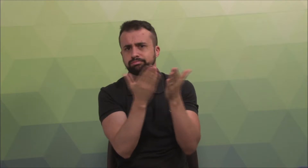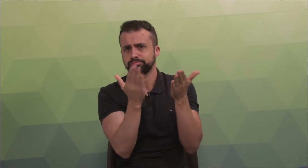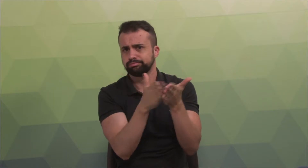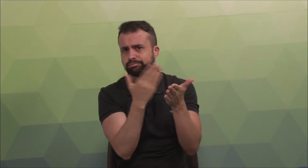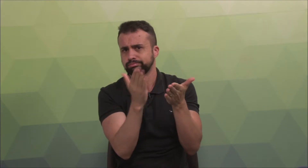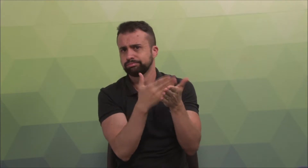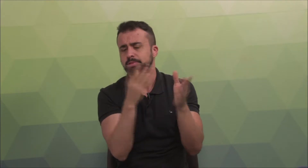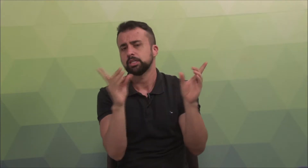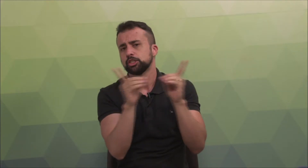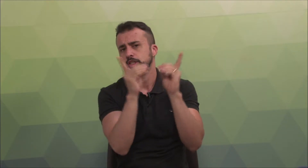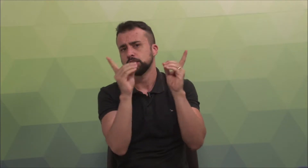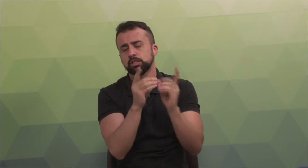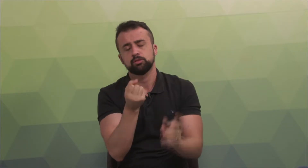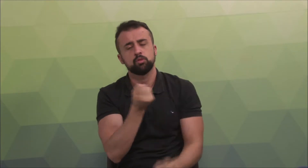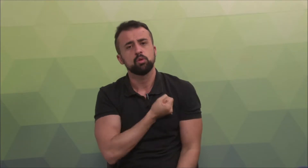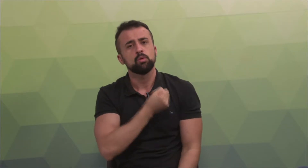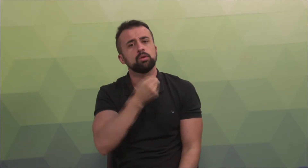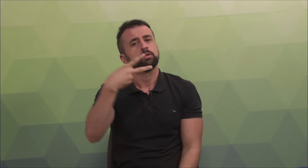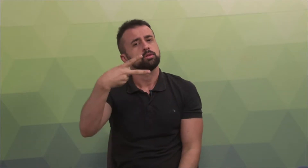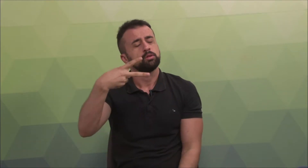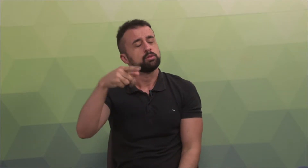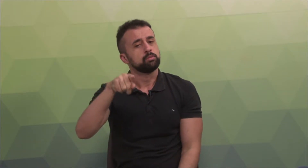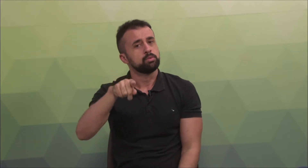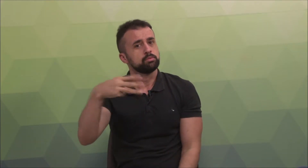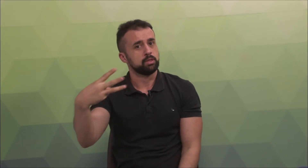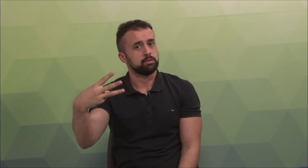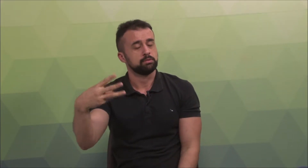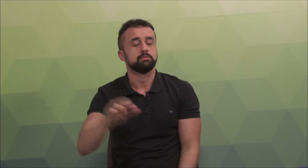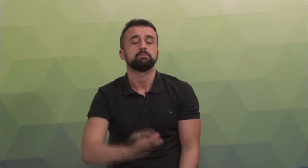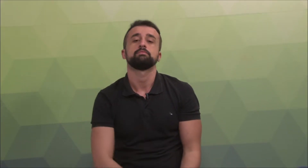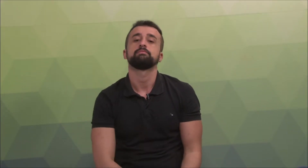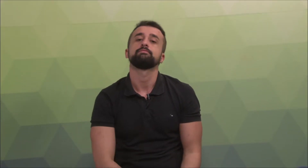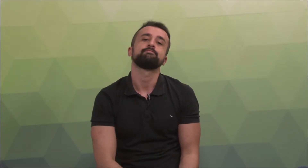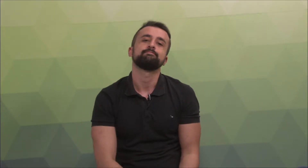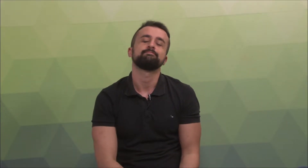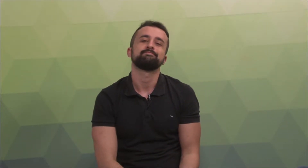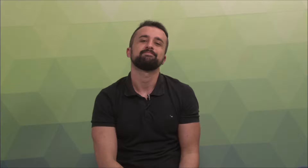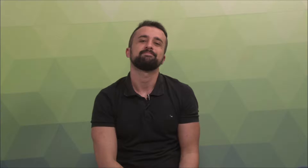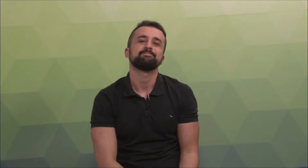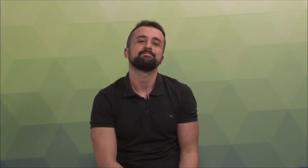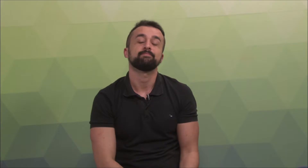Esse tema encontra-se no caderno didático no item 2.3.